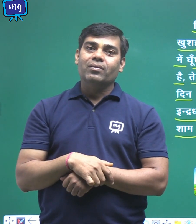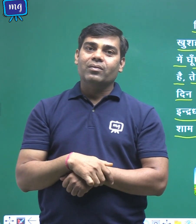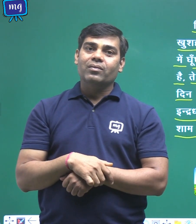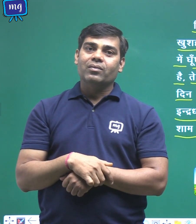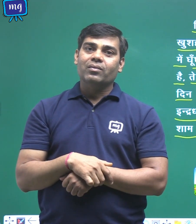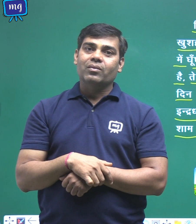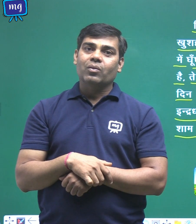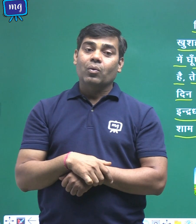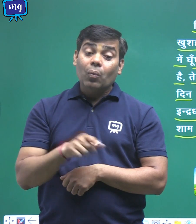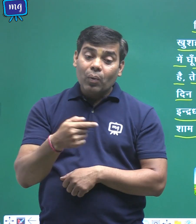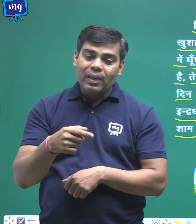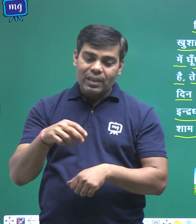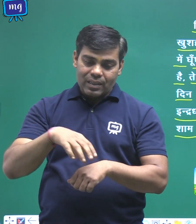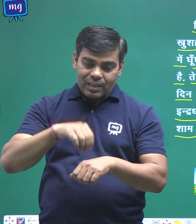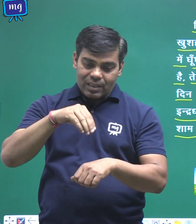वहीं धरती पर